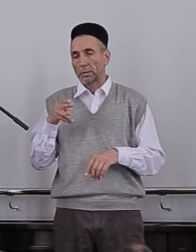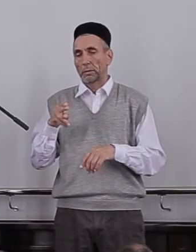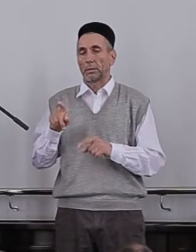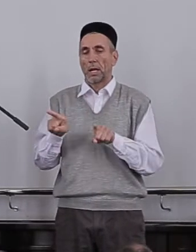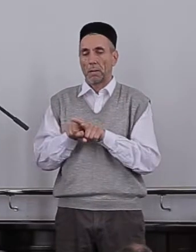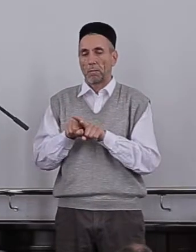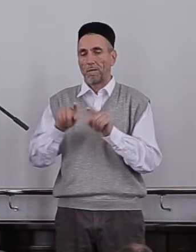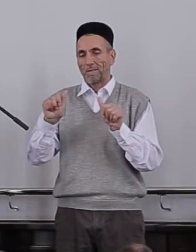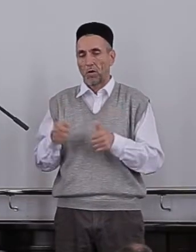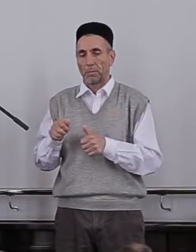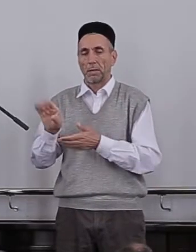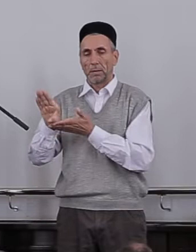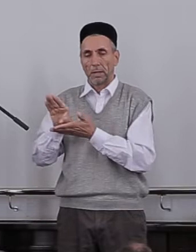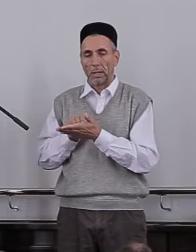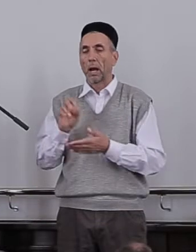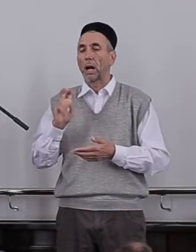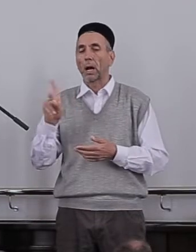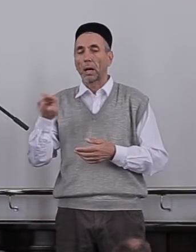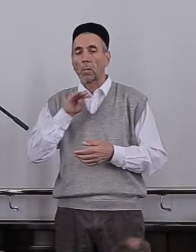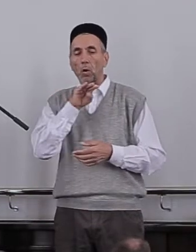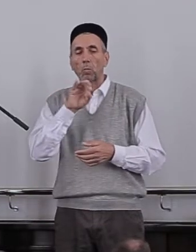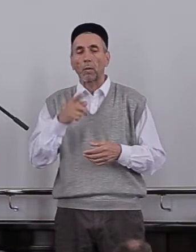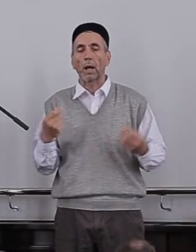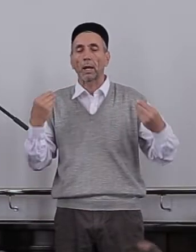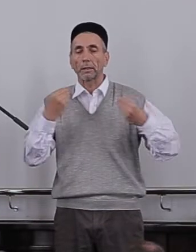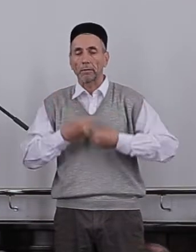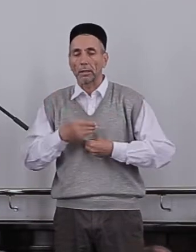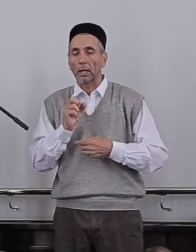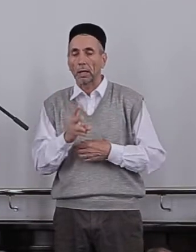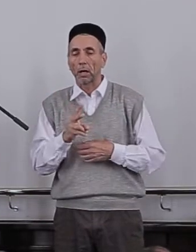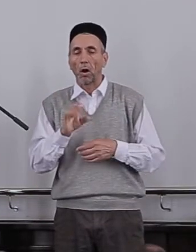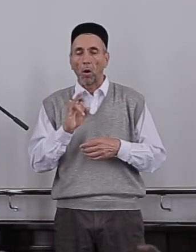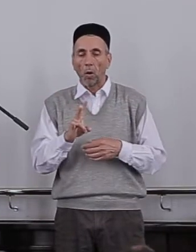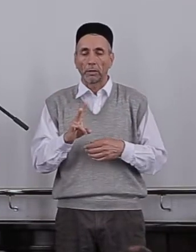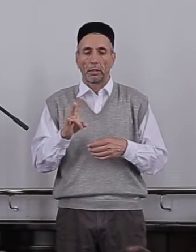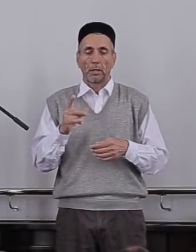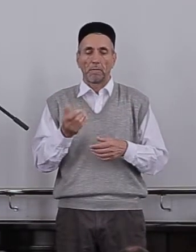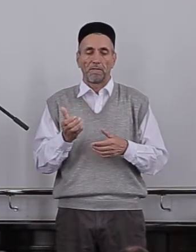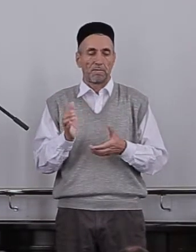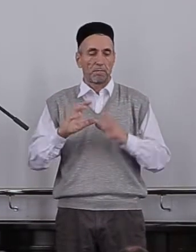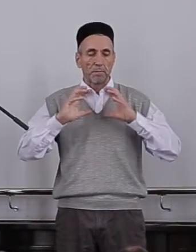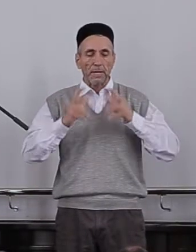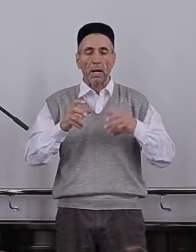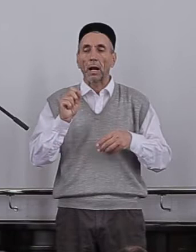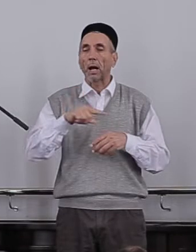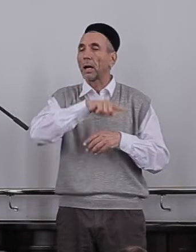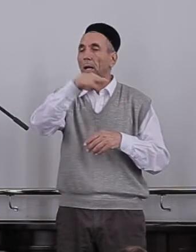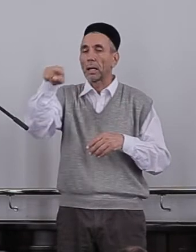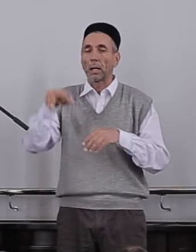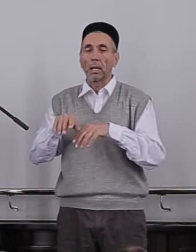тиешбез. Менә Пәйгамбәр саллаллаһу алейһи вәсәлләм киенгән. Пәйгамбәр саллаллаһу алейһи вәсәлләм киенгән ул җәмгыятьтә ничек